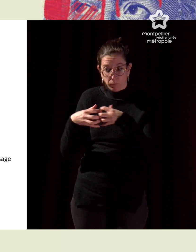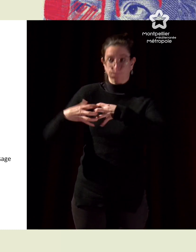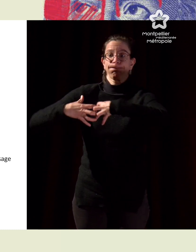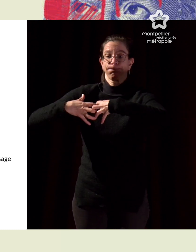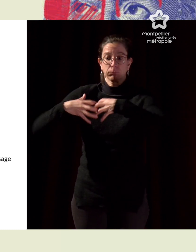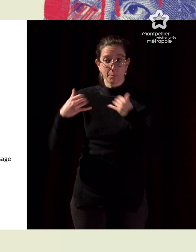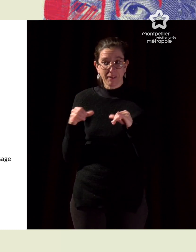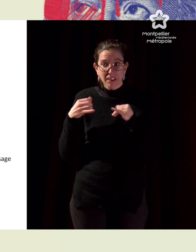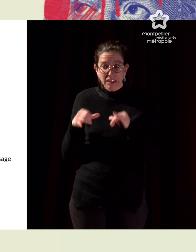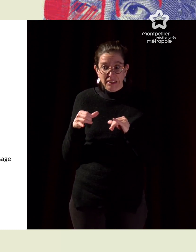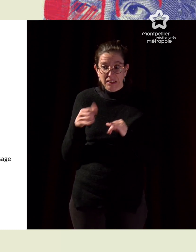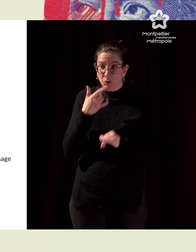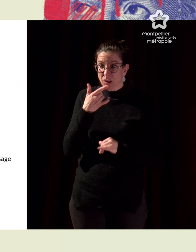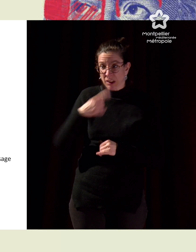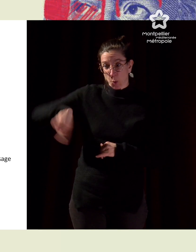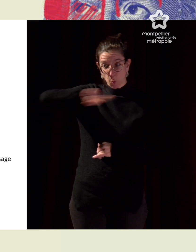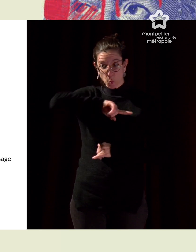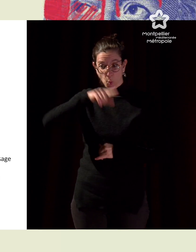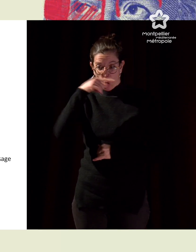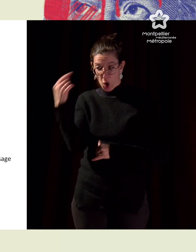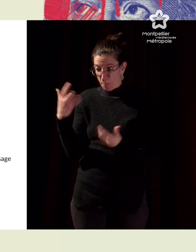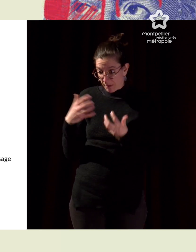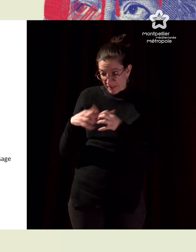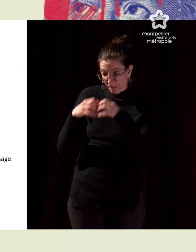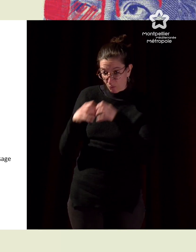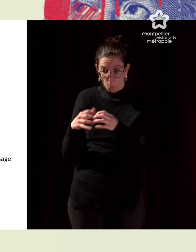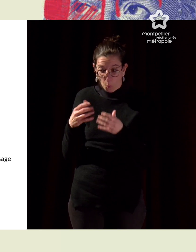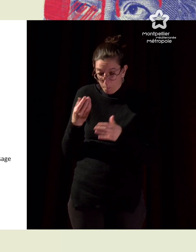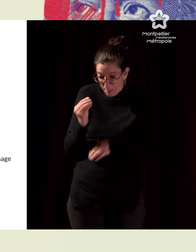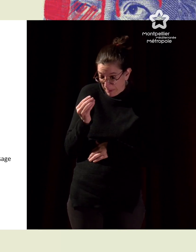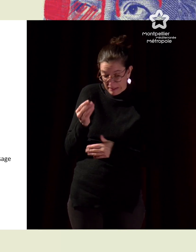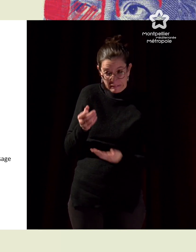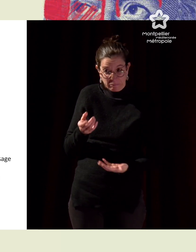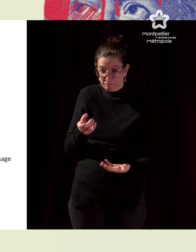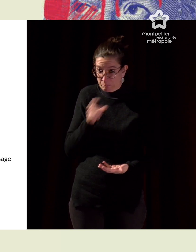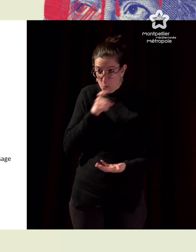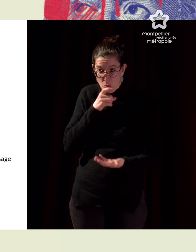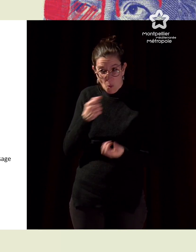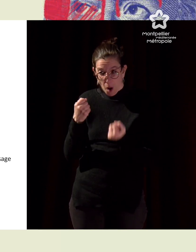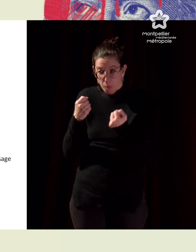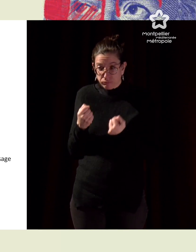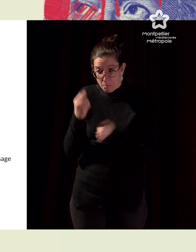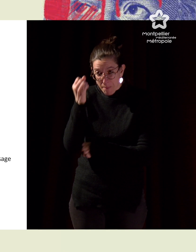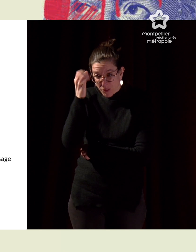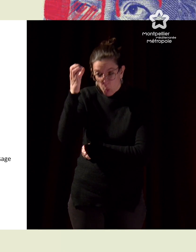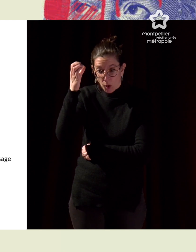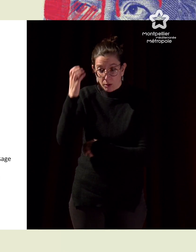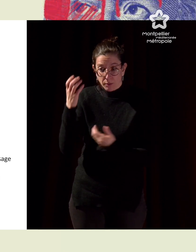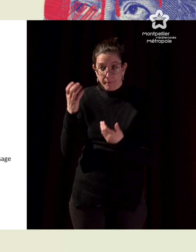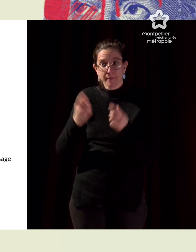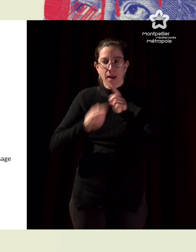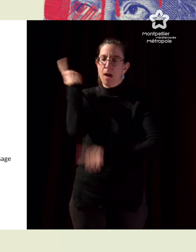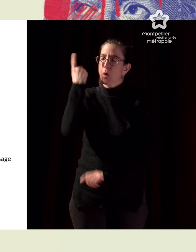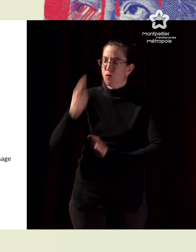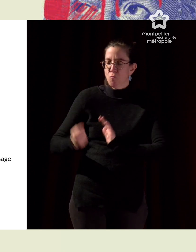prématurés, des immatures. Et c'est très important parce que ça veut dire que un grand moment de la